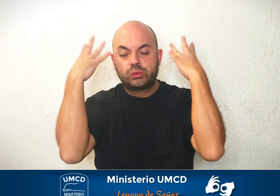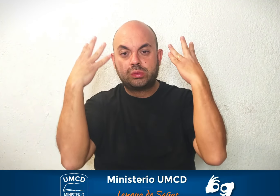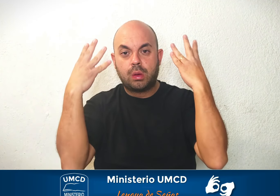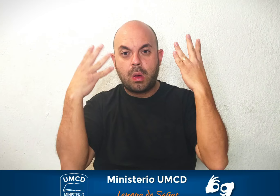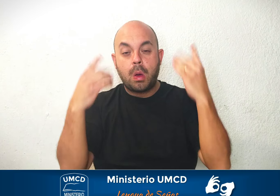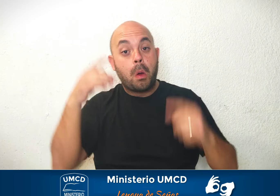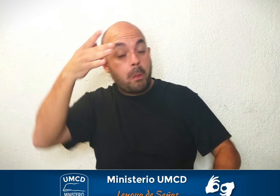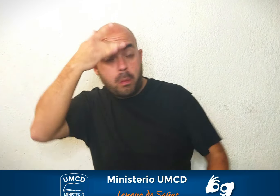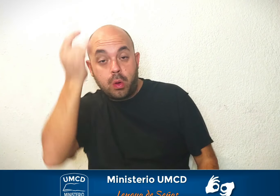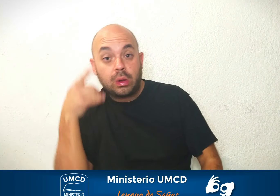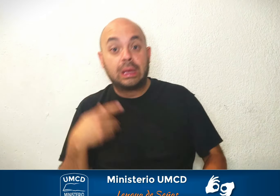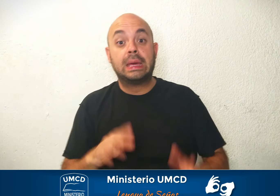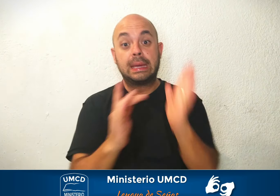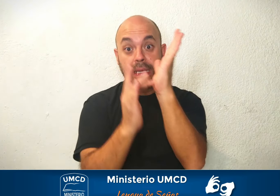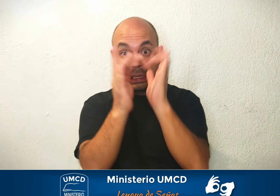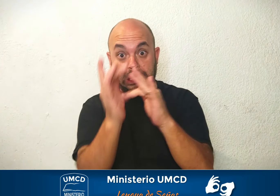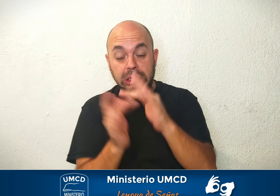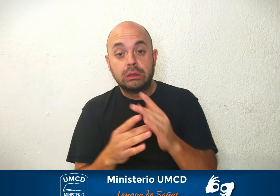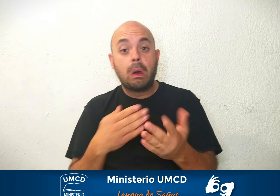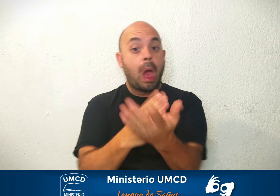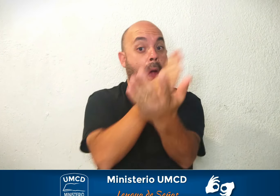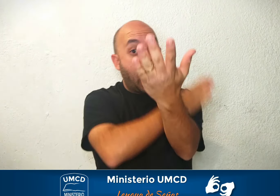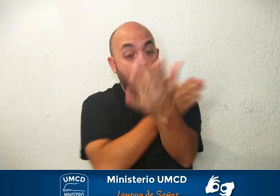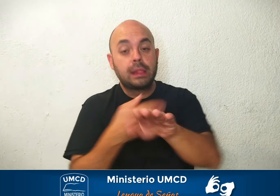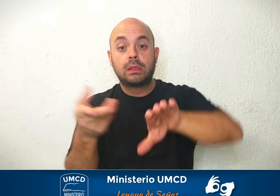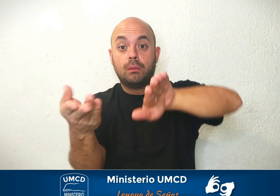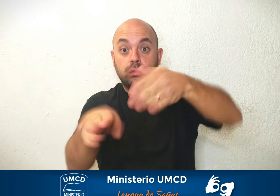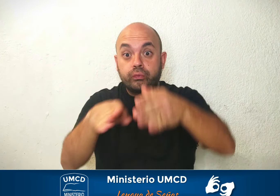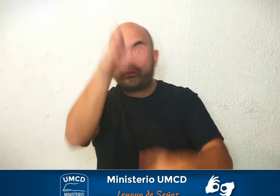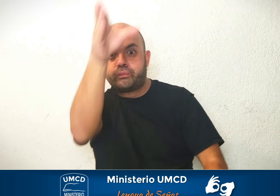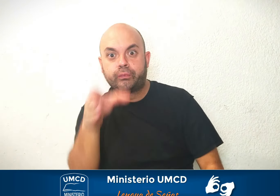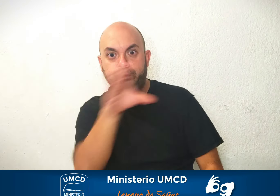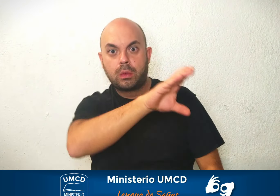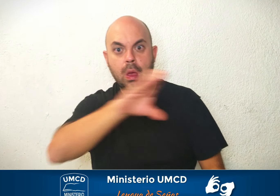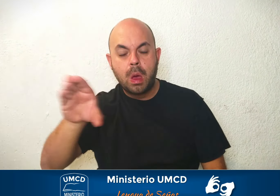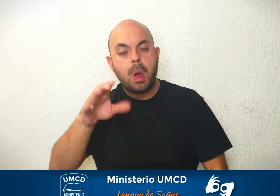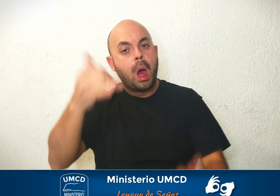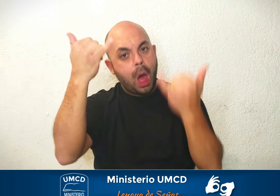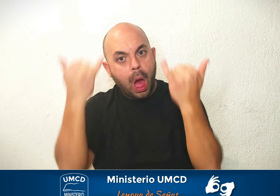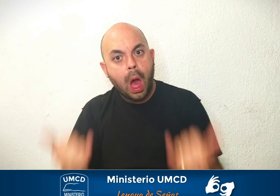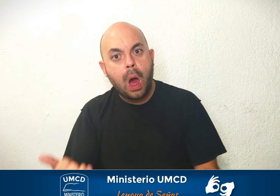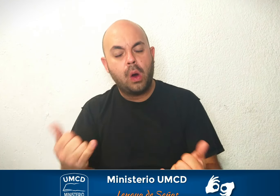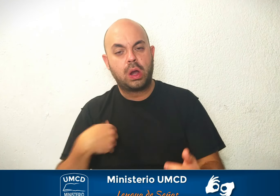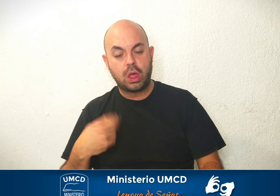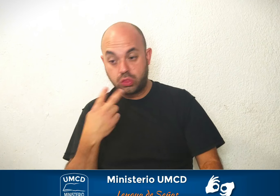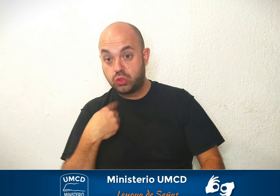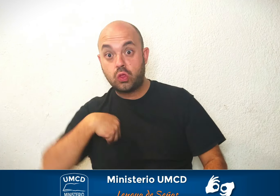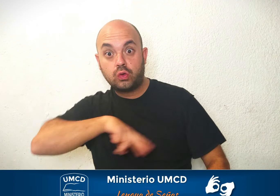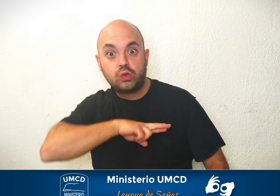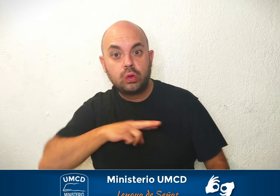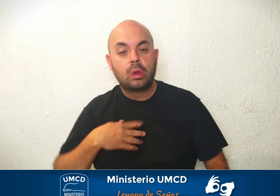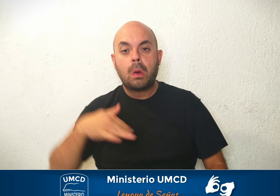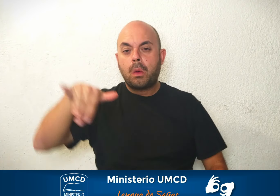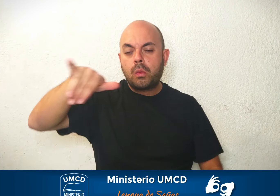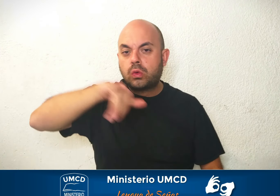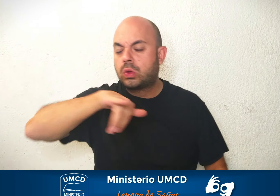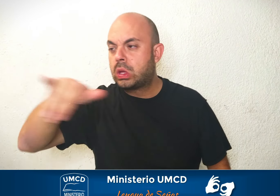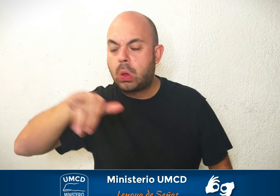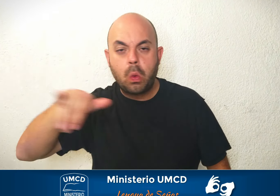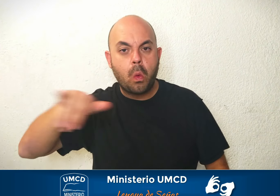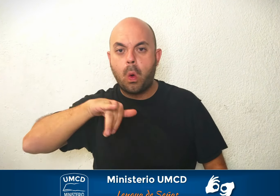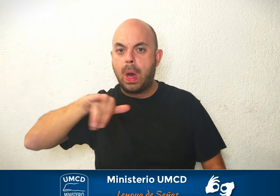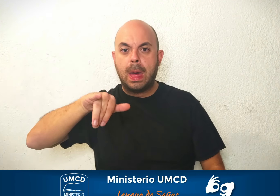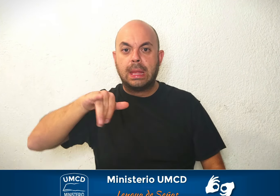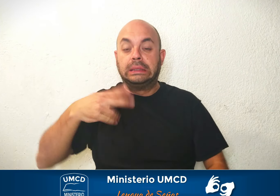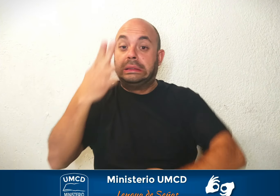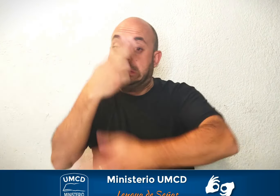nos comparte la santidad y la justicia de Cristo hacia nosotros. Y ahora nos ve a nosotros no por la manera